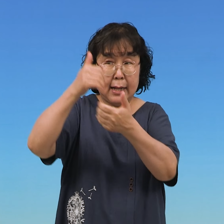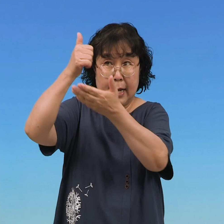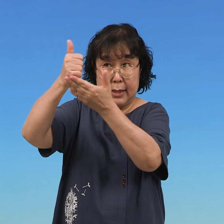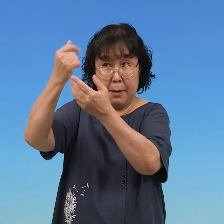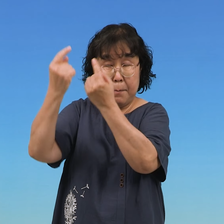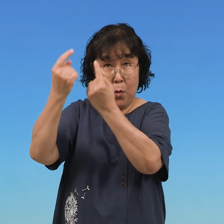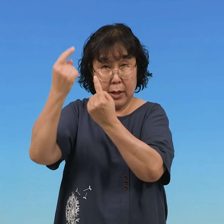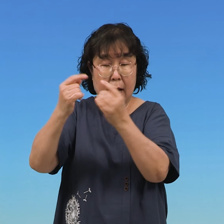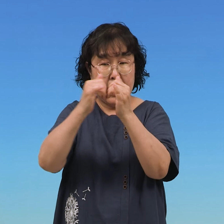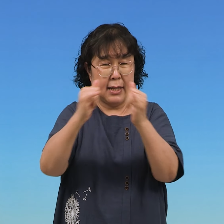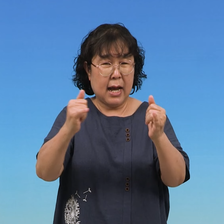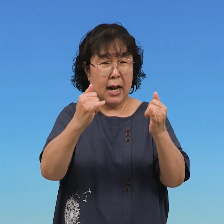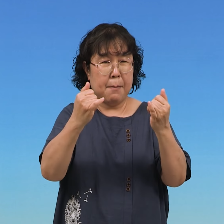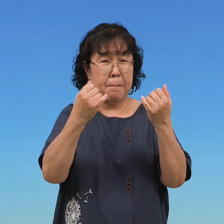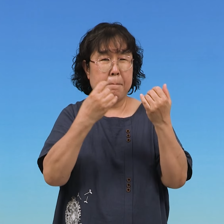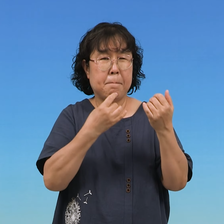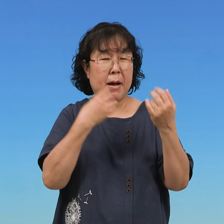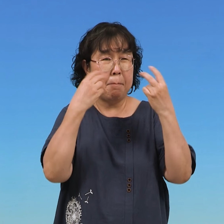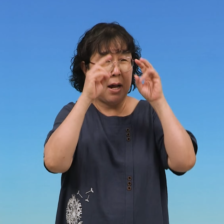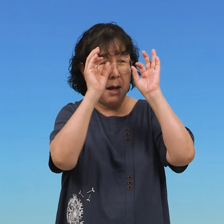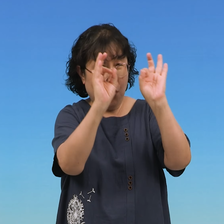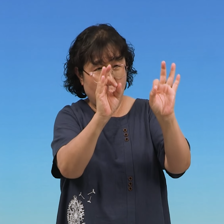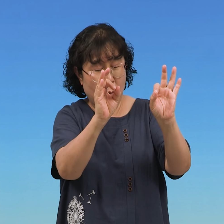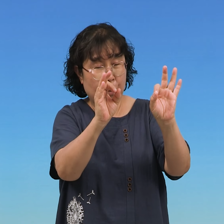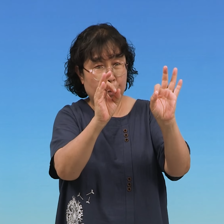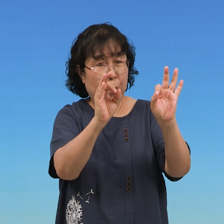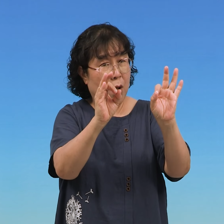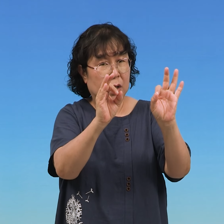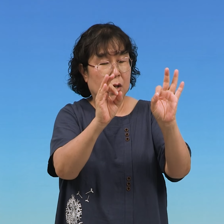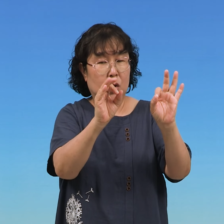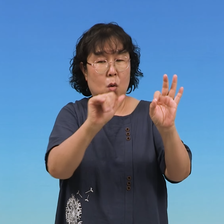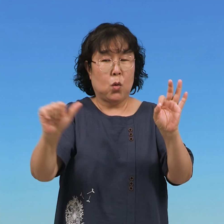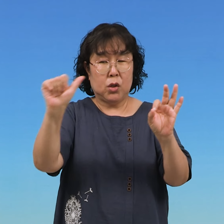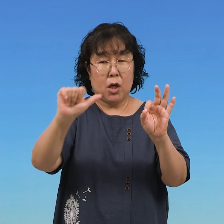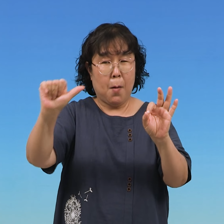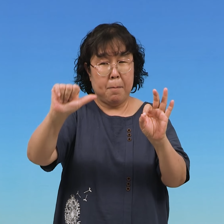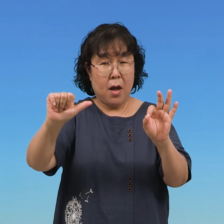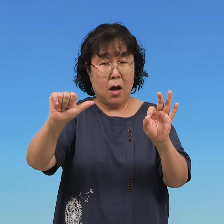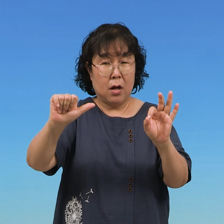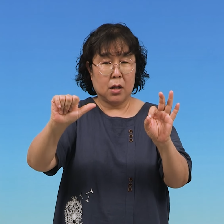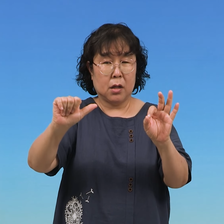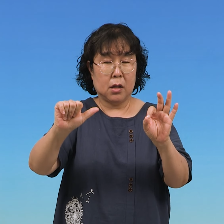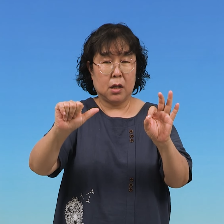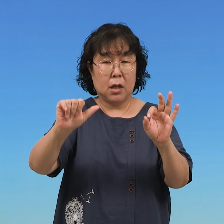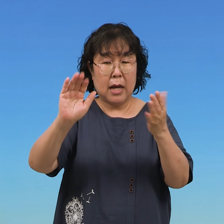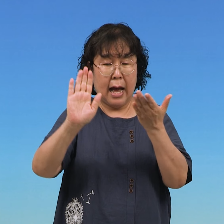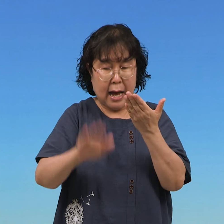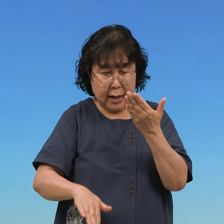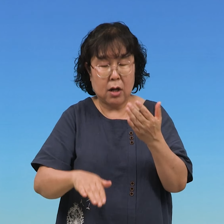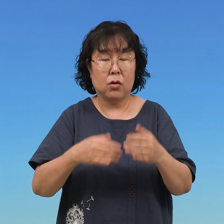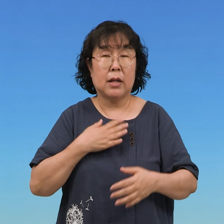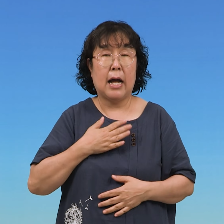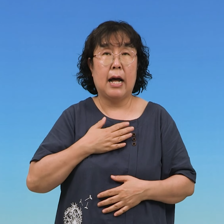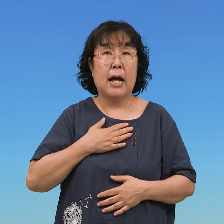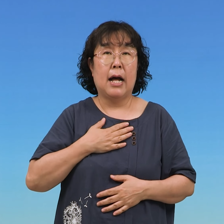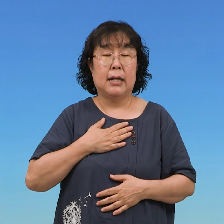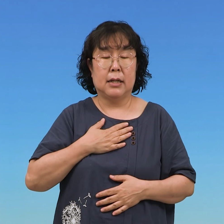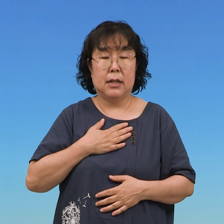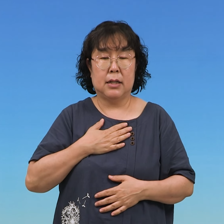주목하기보다 인간을 자꾸 주목하는 이런 일이 심화되면 5,000명이 되든 안 되든 저는 사임할 거예요.